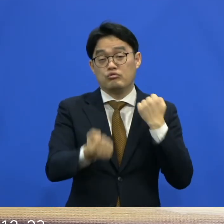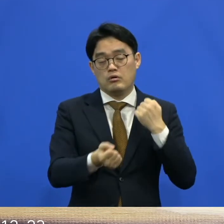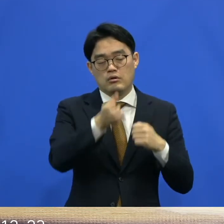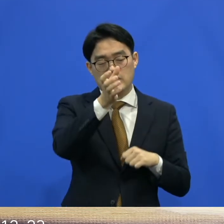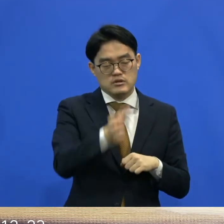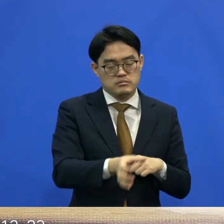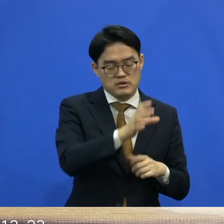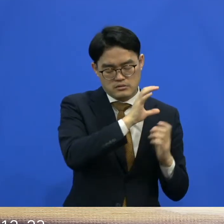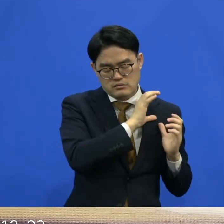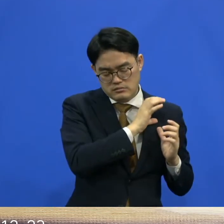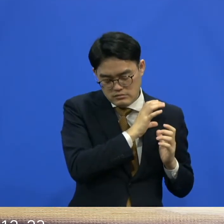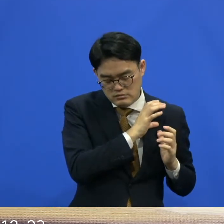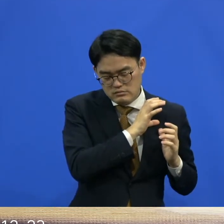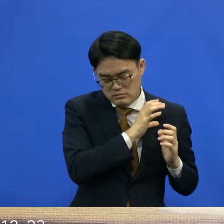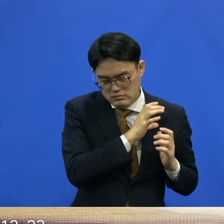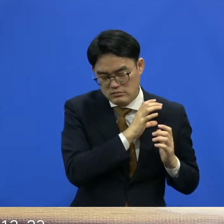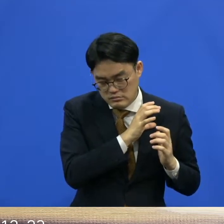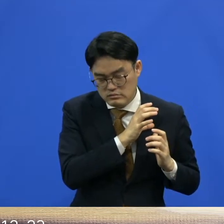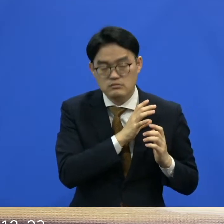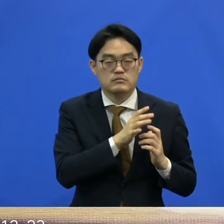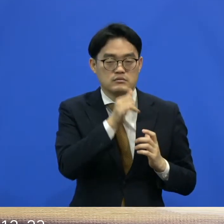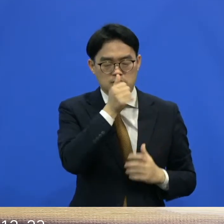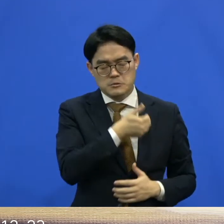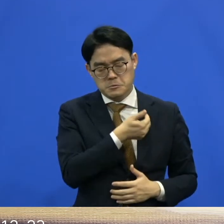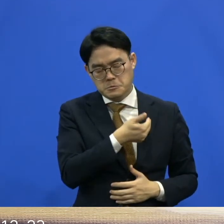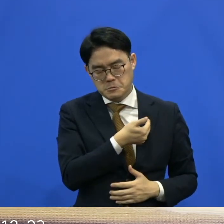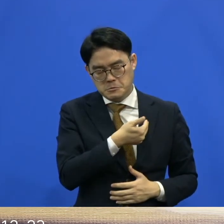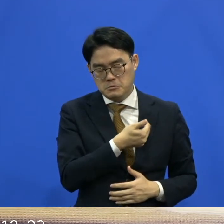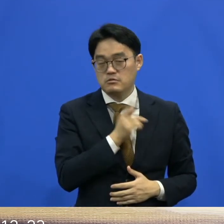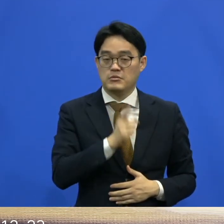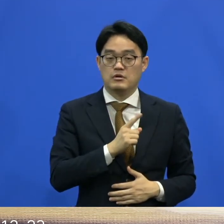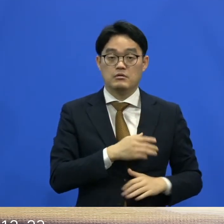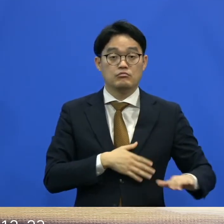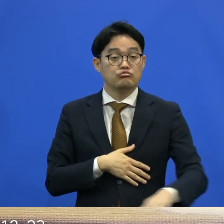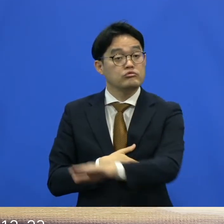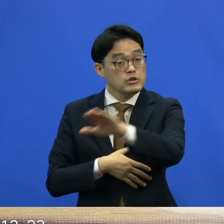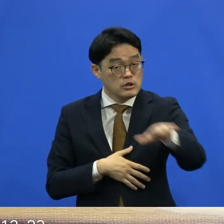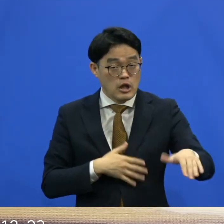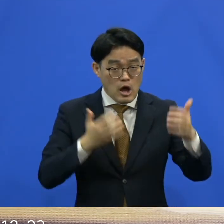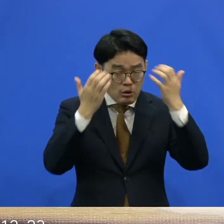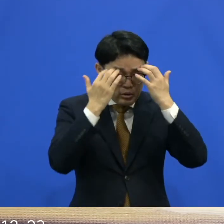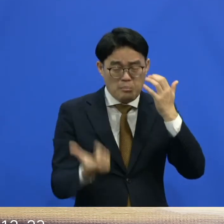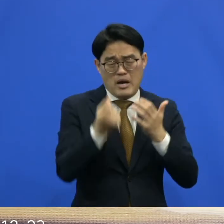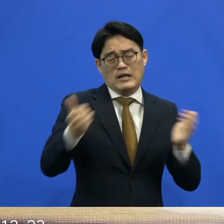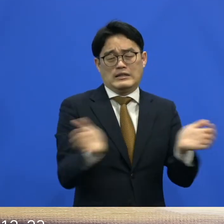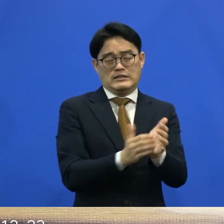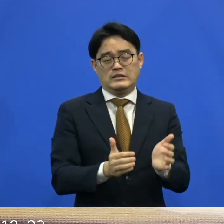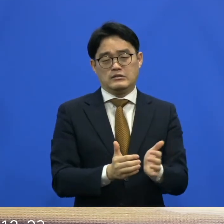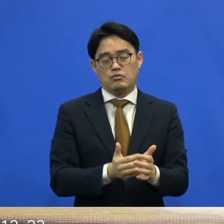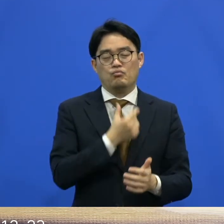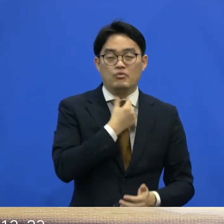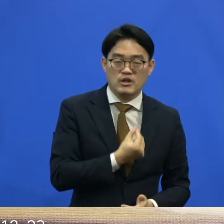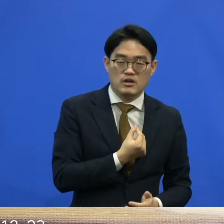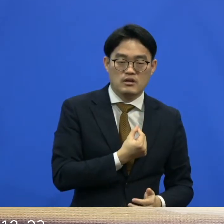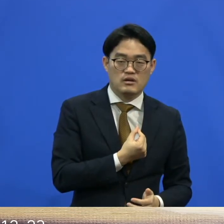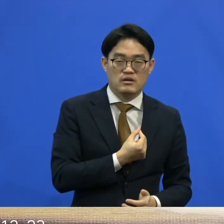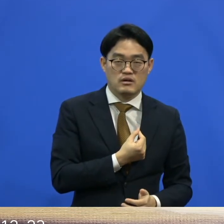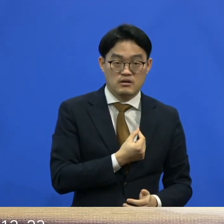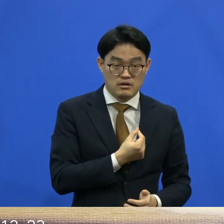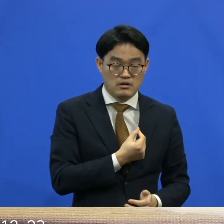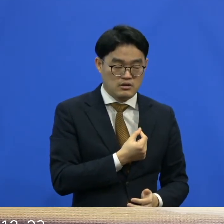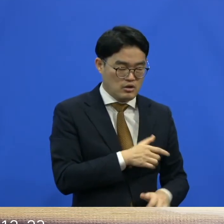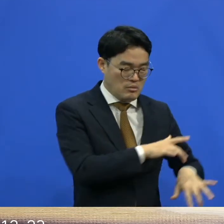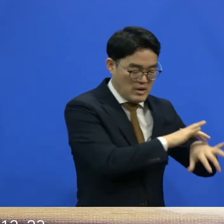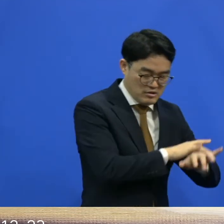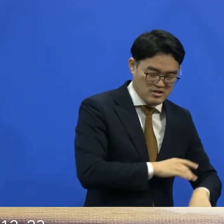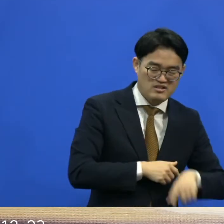우리는 고난의 현실을 자꾸 부정하려고 합니다. 빨리 걷어버리고 싶어 합니다. 마귀는 고난을 저주로만 바라보게 합니다. 의미 없는